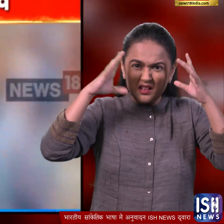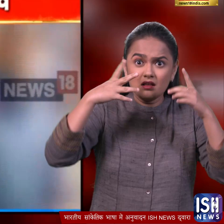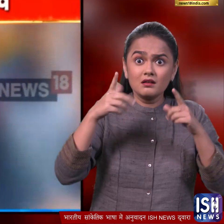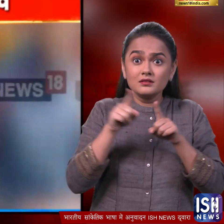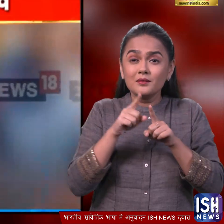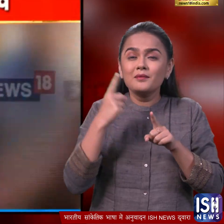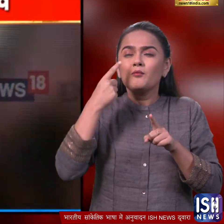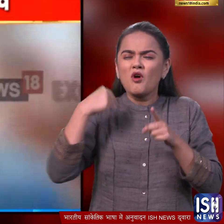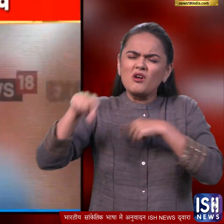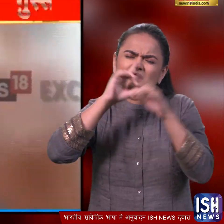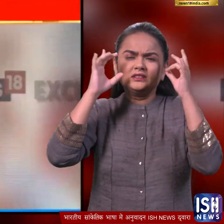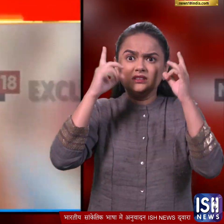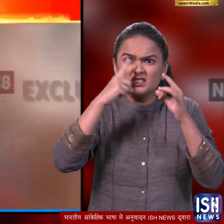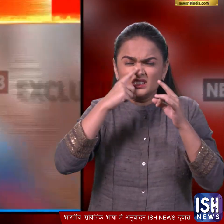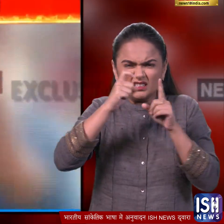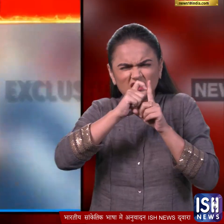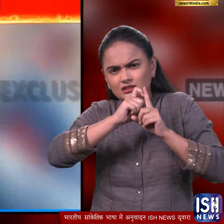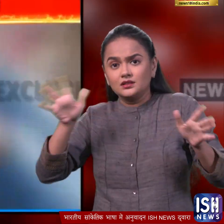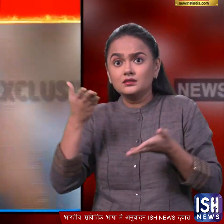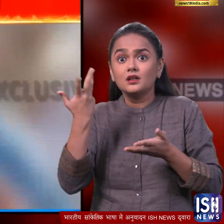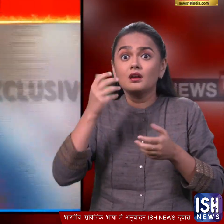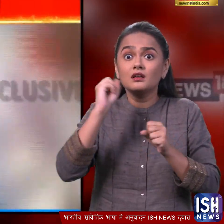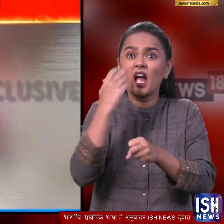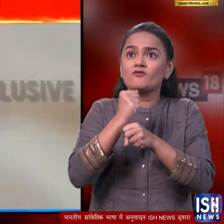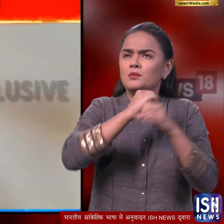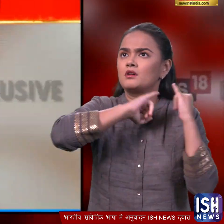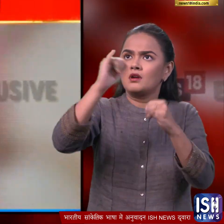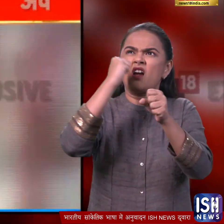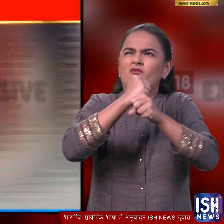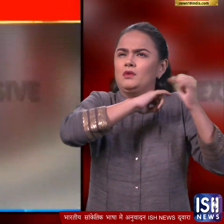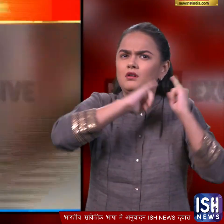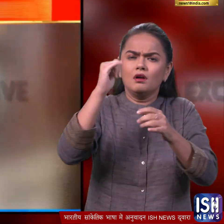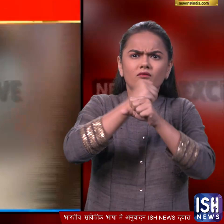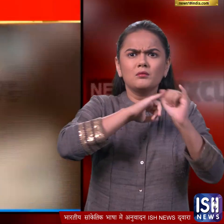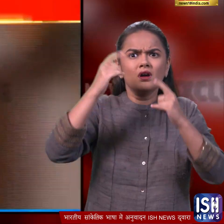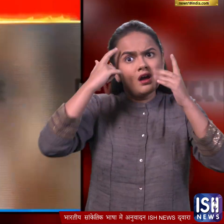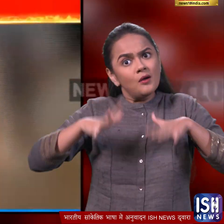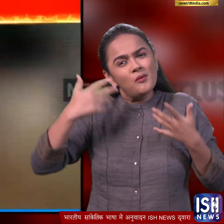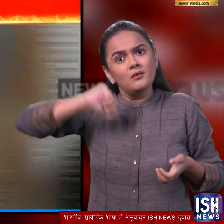सिर से खून बहता हुआ दिखाई दिया, जिसके बाद लोगों ने सरकार के खिलाफ नारे लगाने शुरू कर दिए।